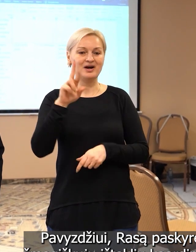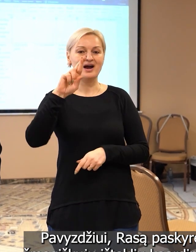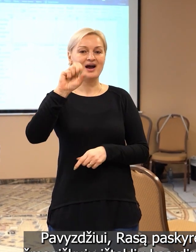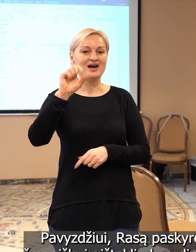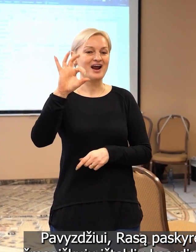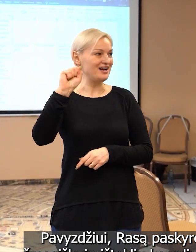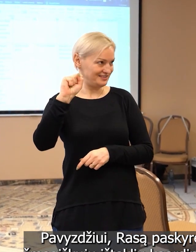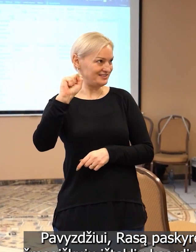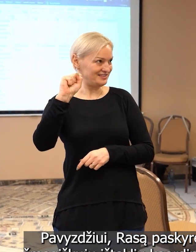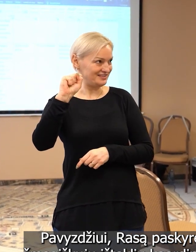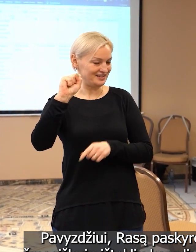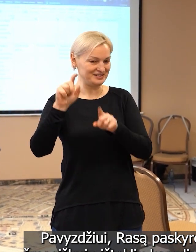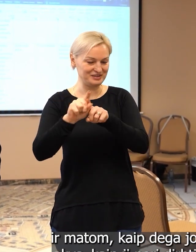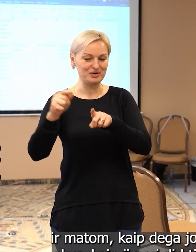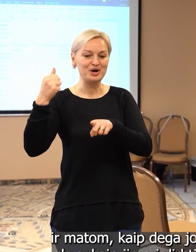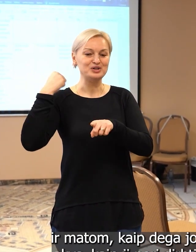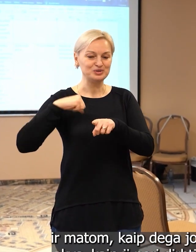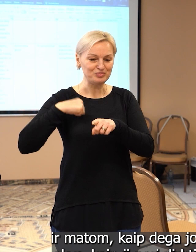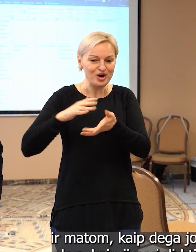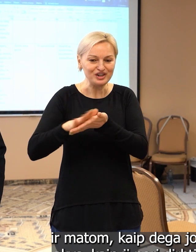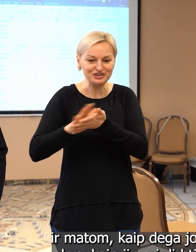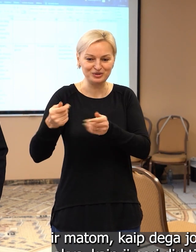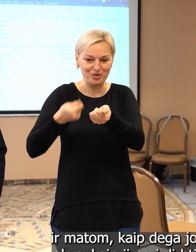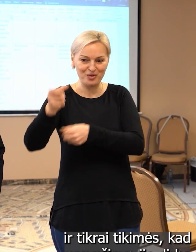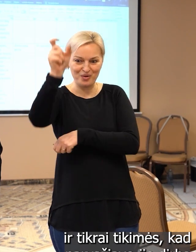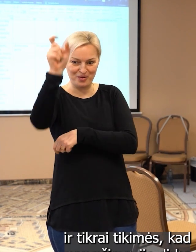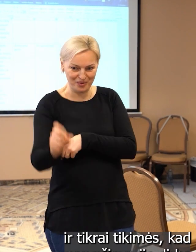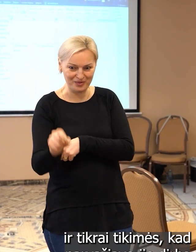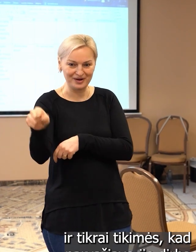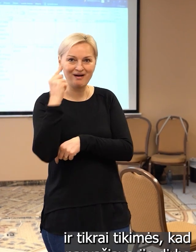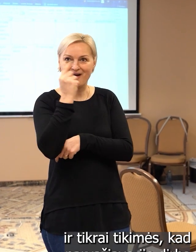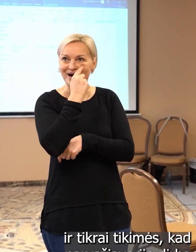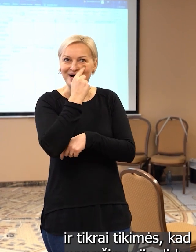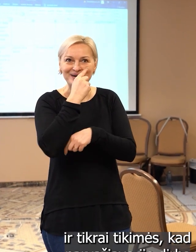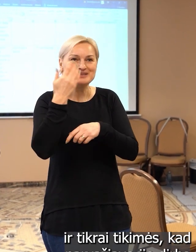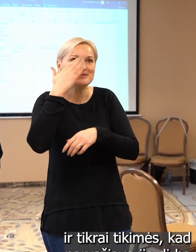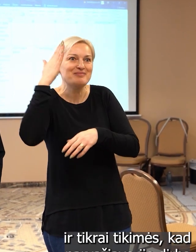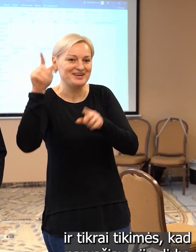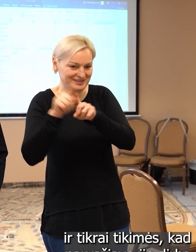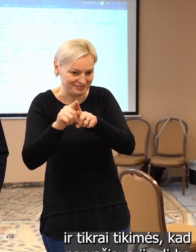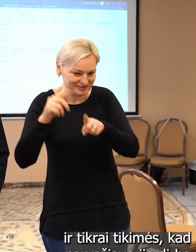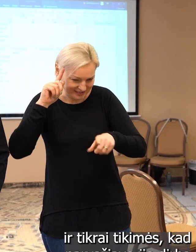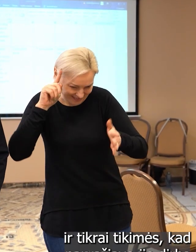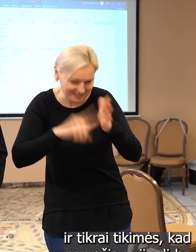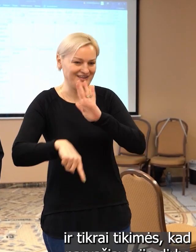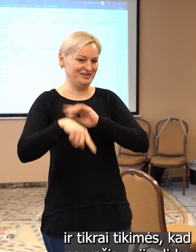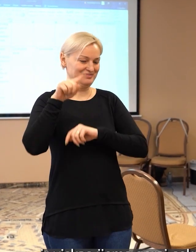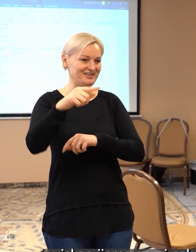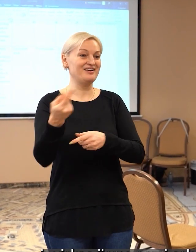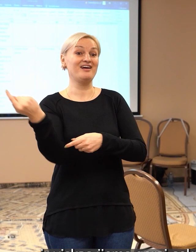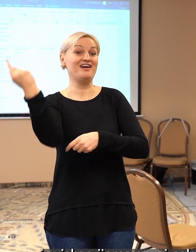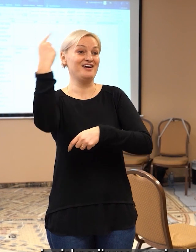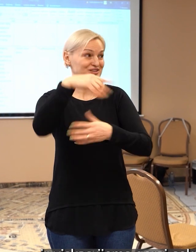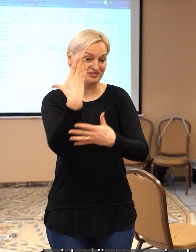paskiriam, žmogiškų iš tikrųjų koordinatorių, kaip dega akis, kaip nori dirbti, ir tikrai tikimės, kad parvažiavę jie dirbs